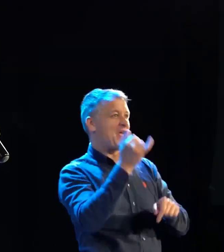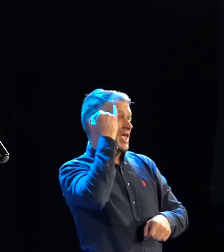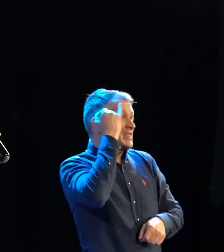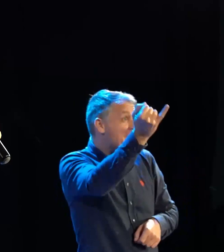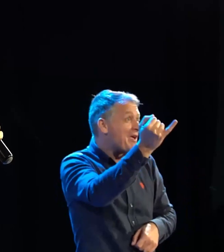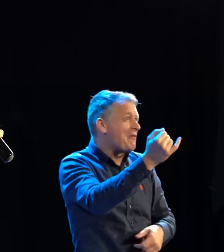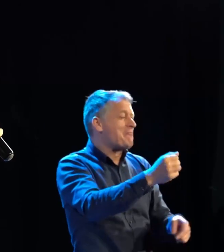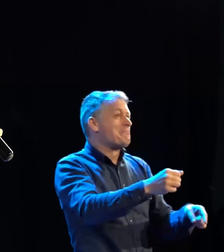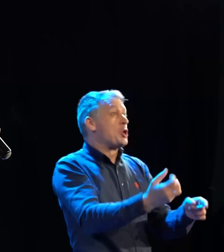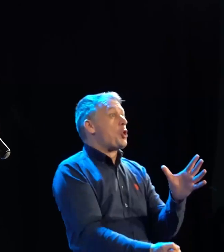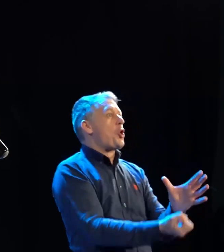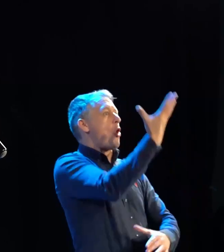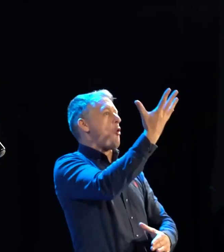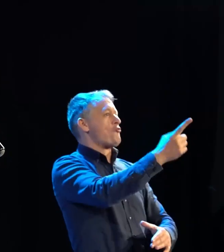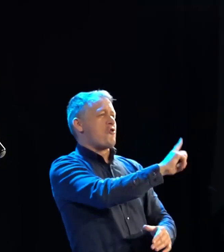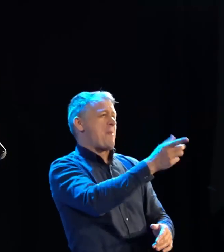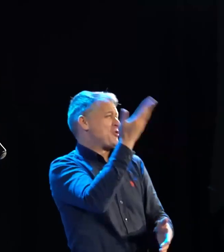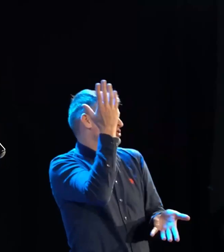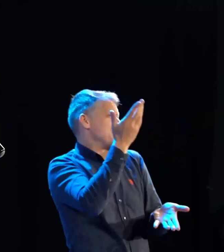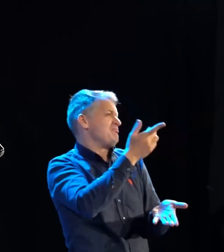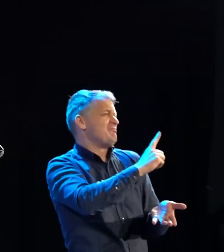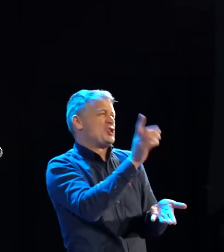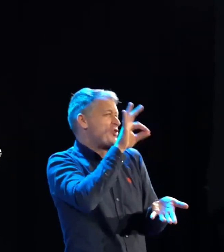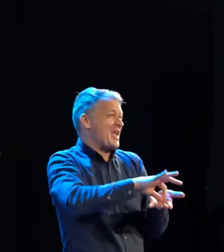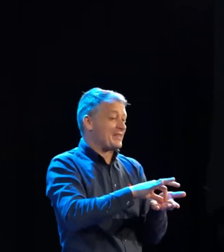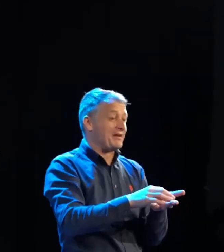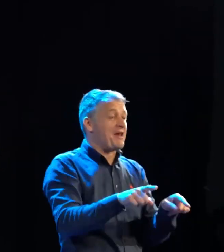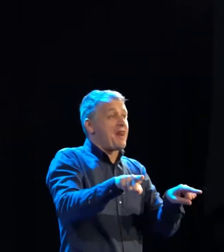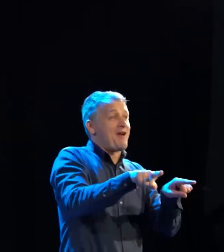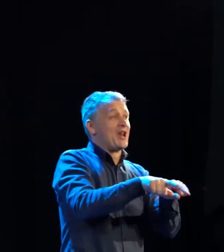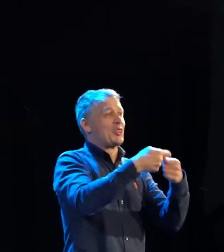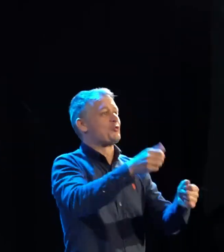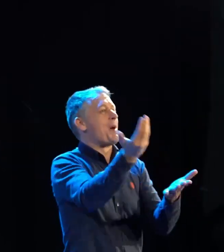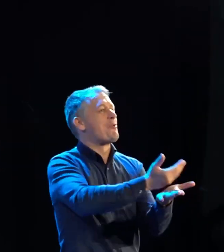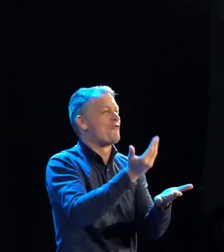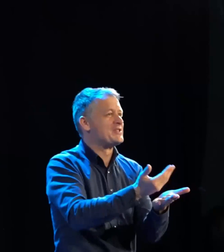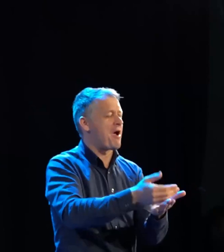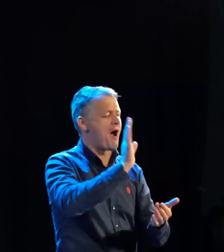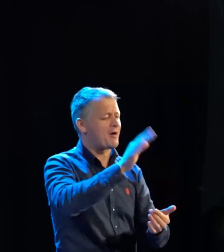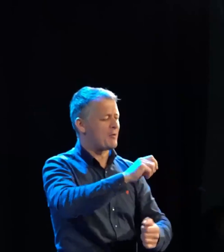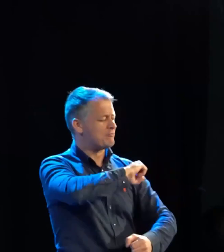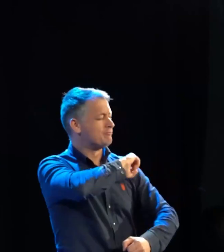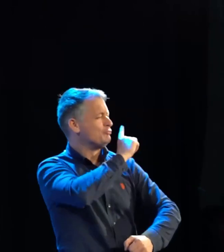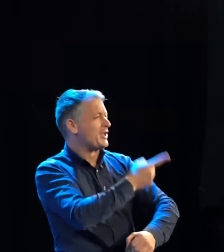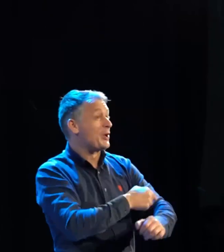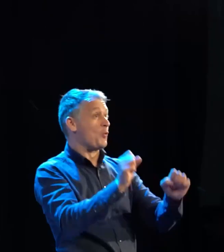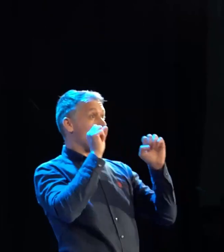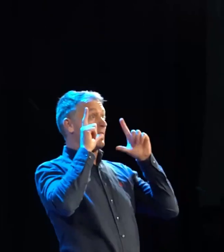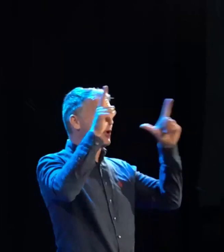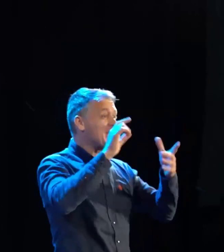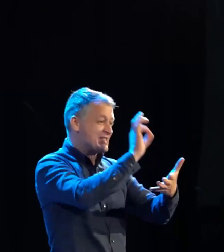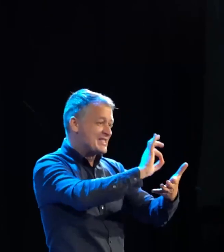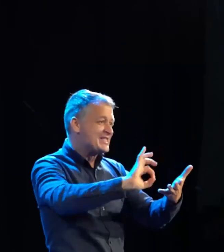mai fost niciodată implementată, parcă totul e ca în basme. Avem o capacitate uluitoare de a scrie